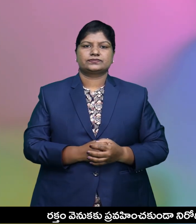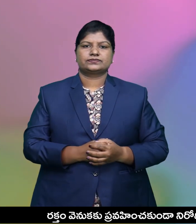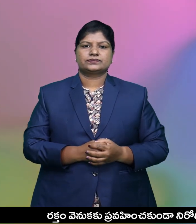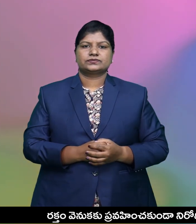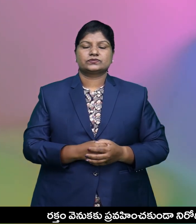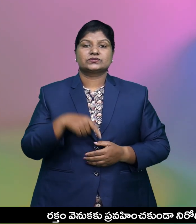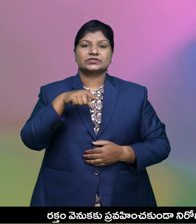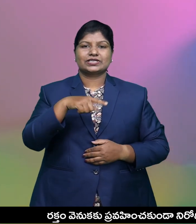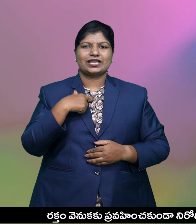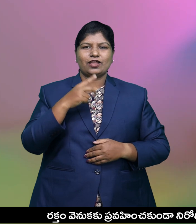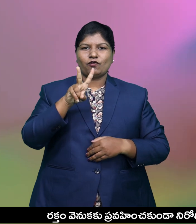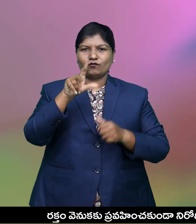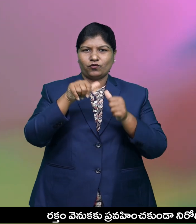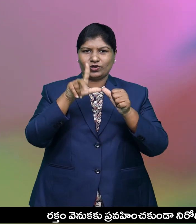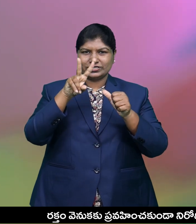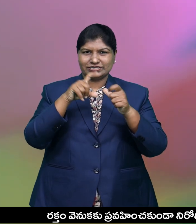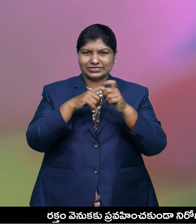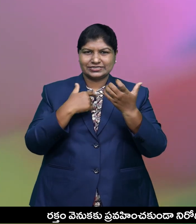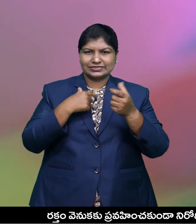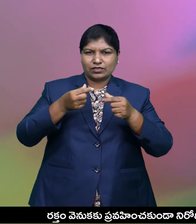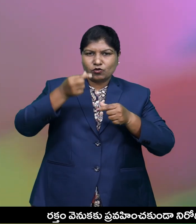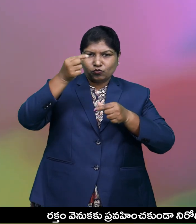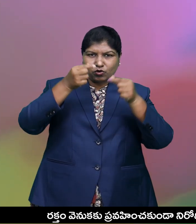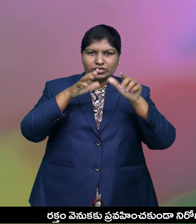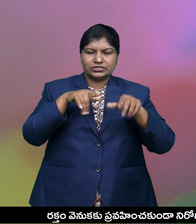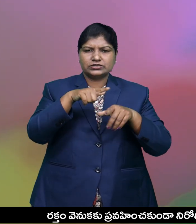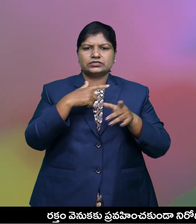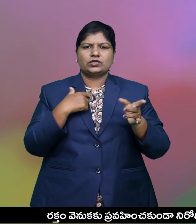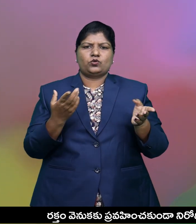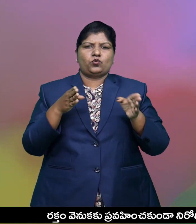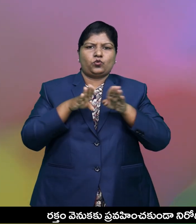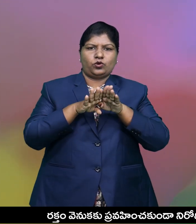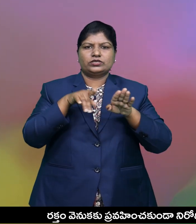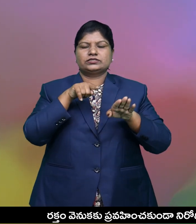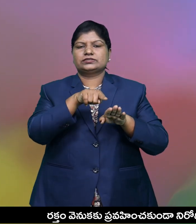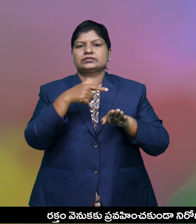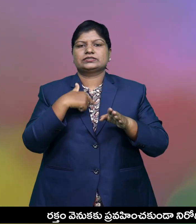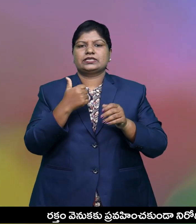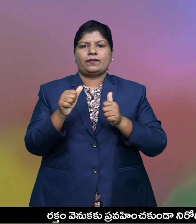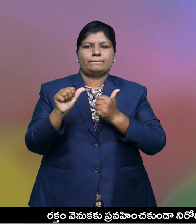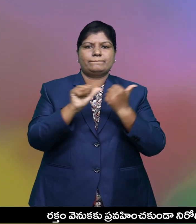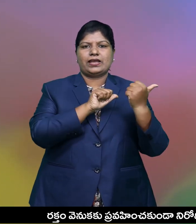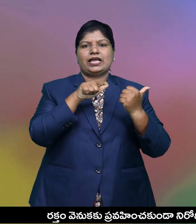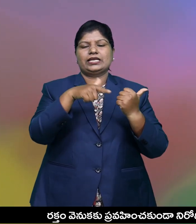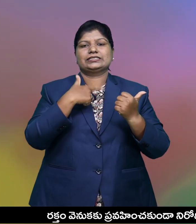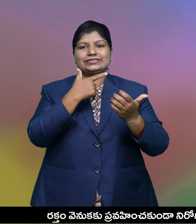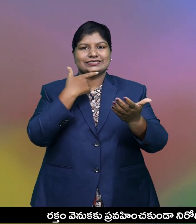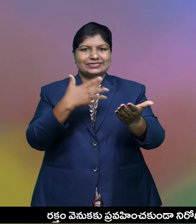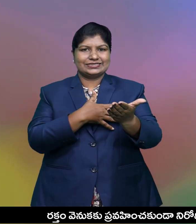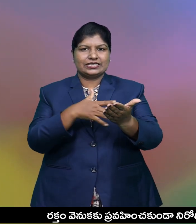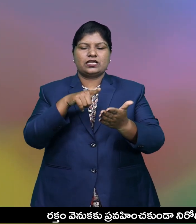రక్తం వెనుకకు ప్రవహించకుండా నిరోధించడానికి రక్తనాళాల్లోని కవాటాలు మూసివేయబడతాయి.